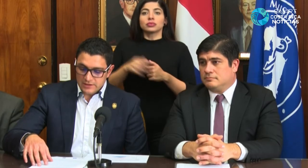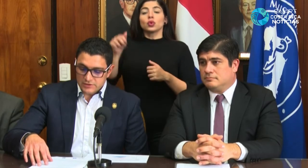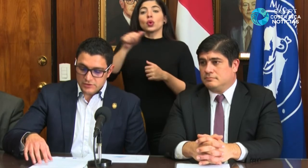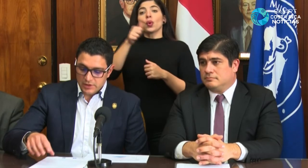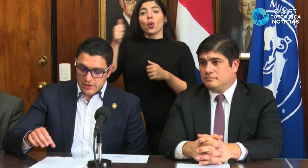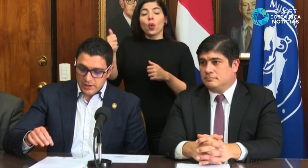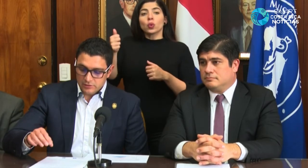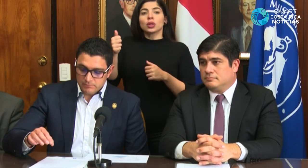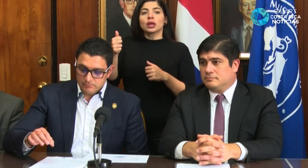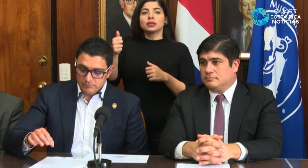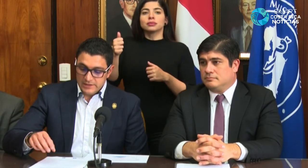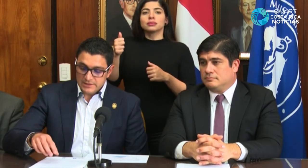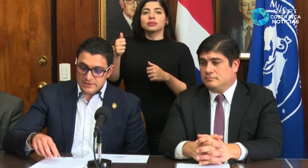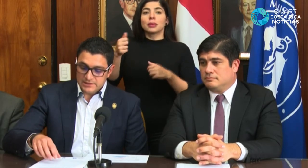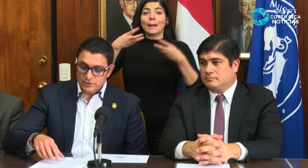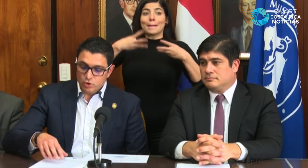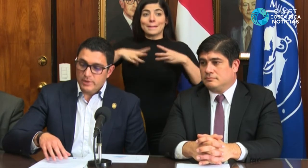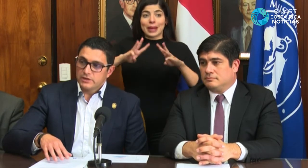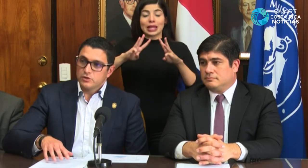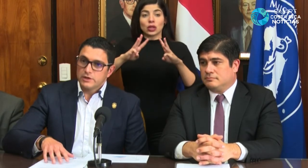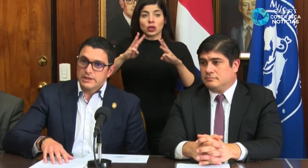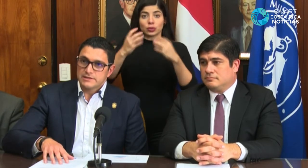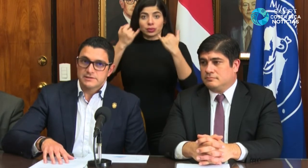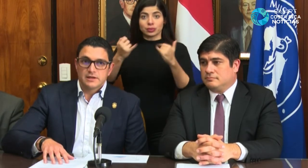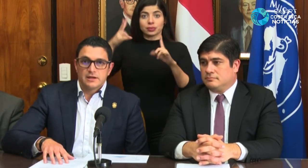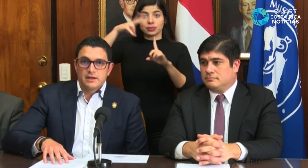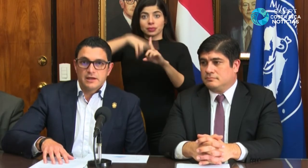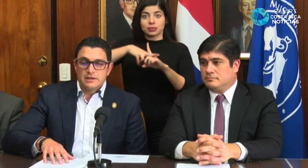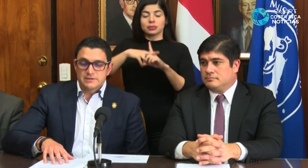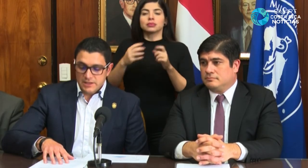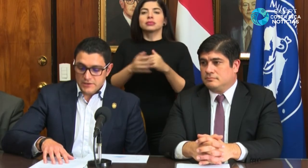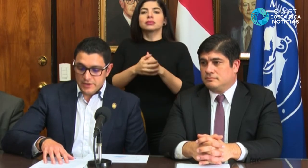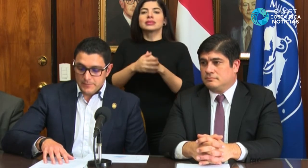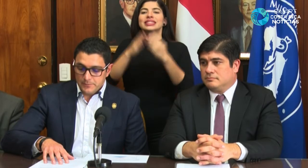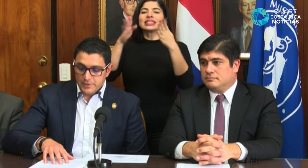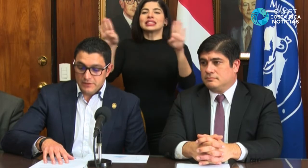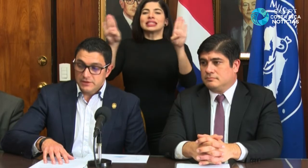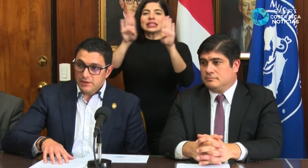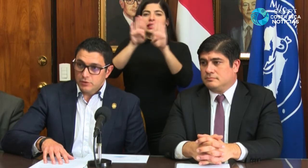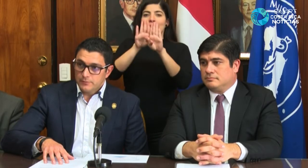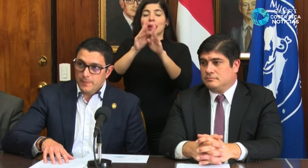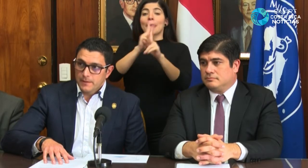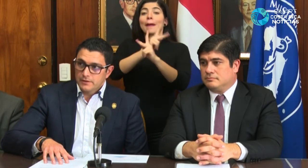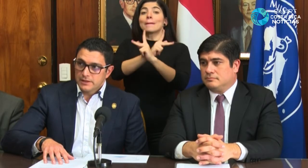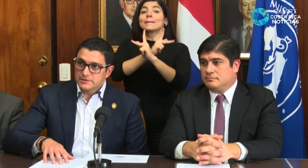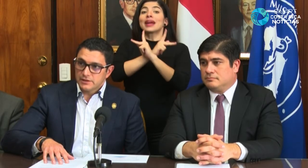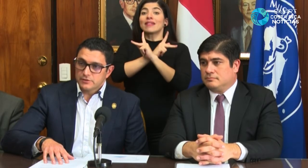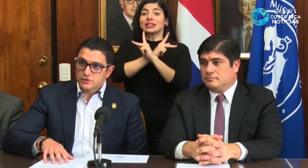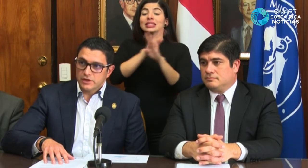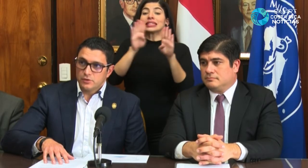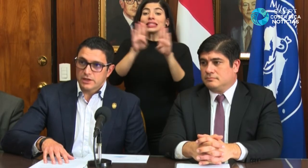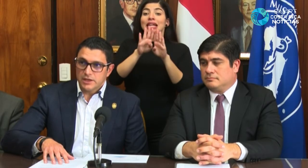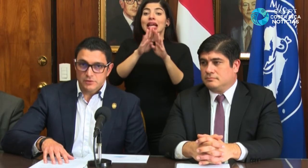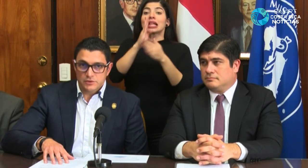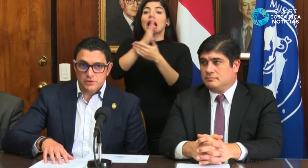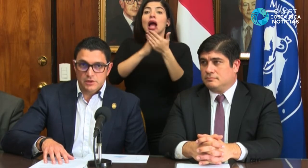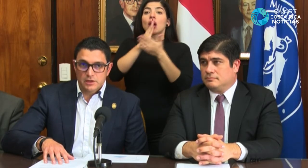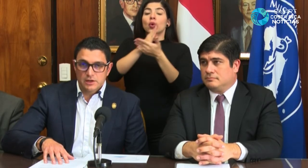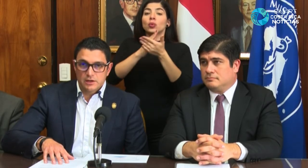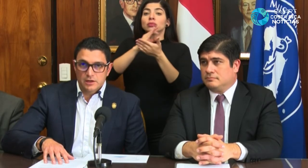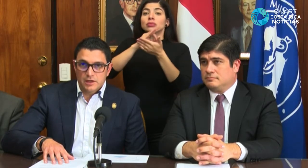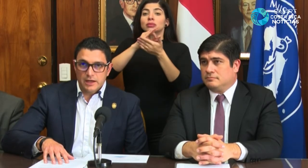Otra de las medidas que se están tomando es el cierre preventivo de centros